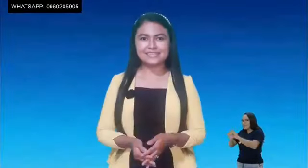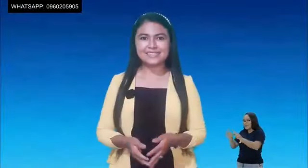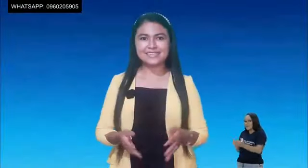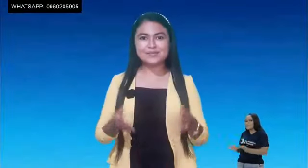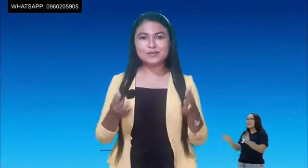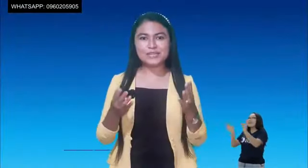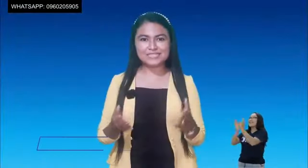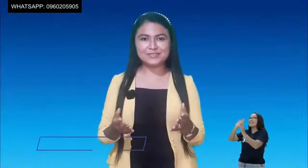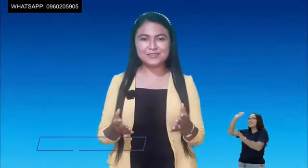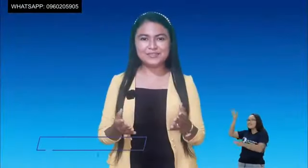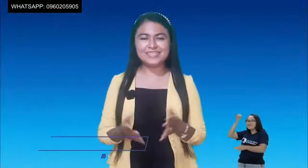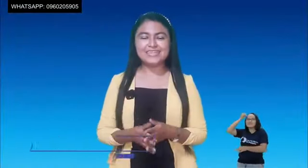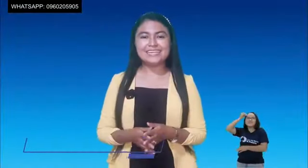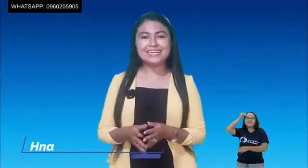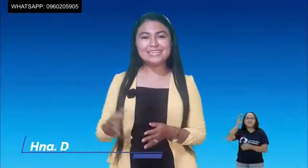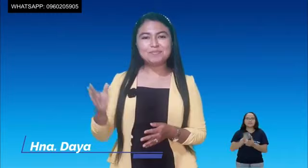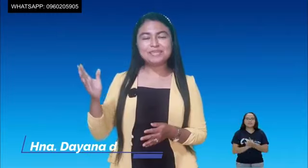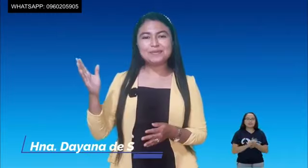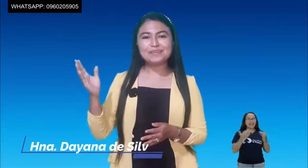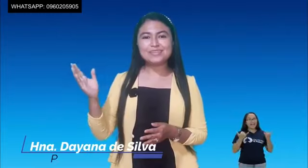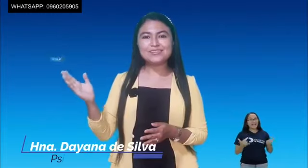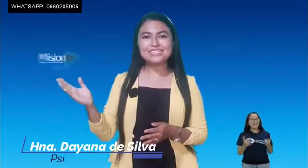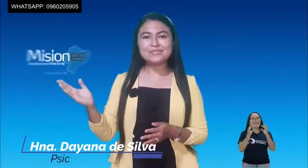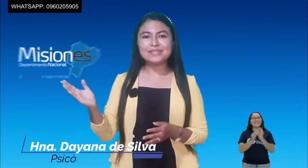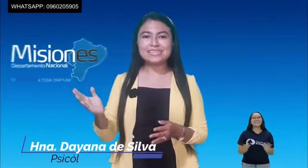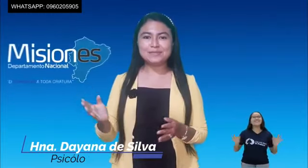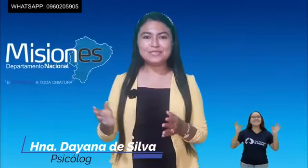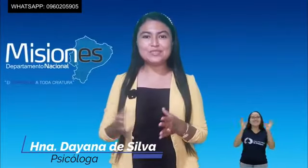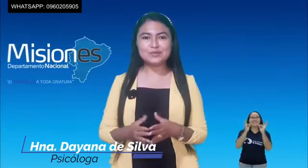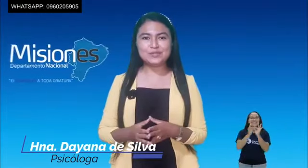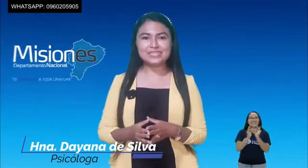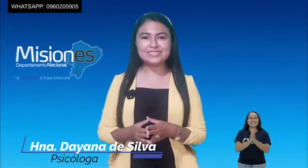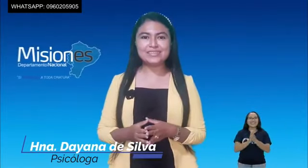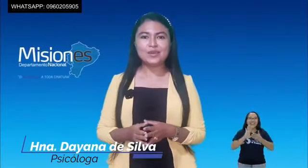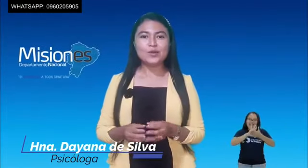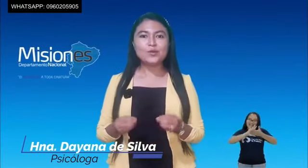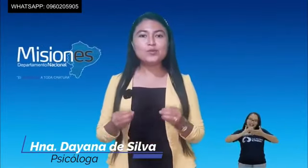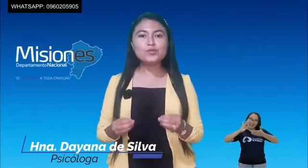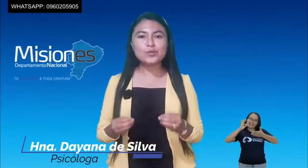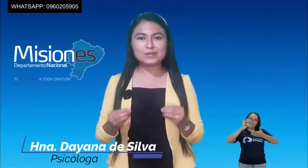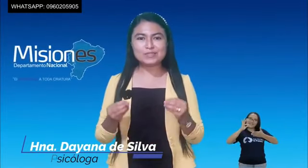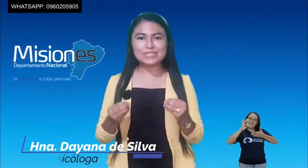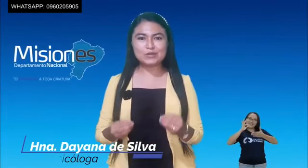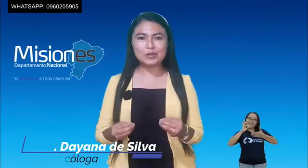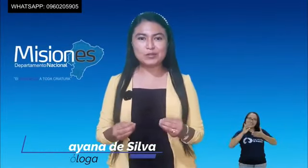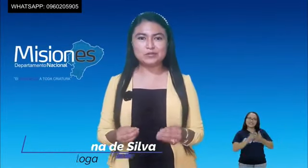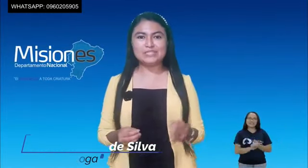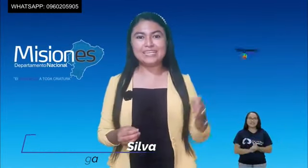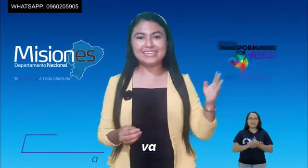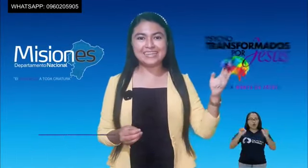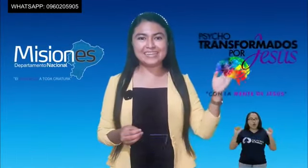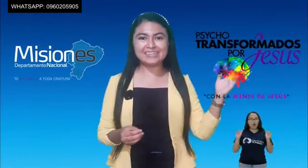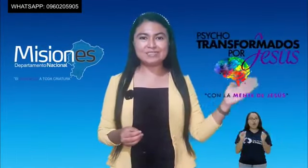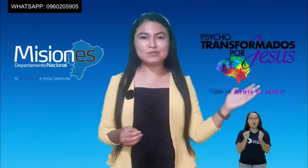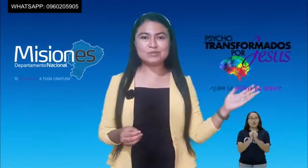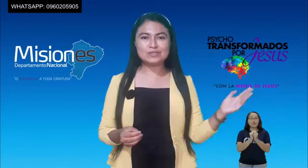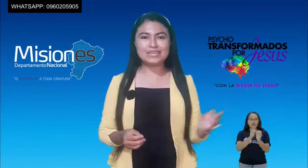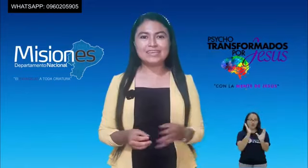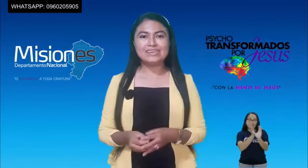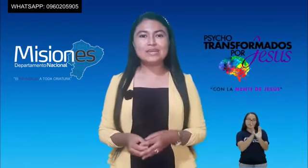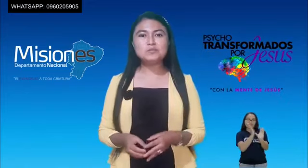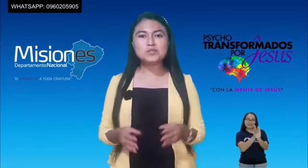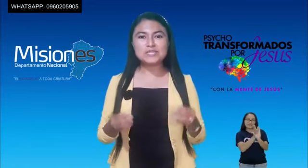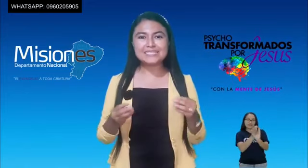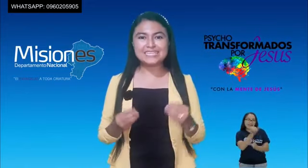¿Es por eso que el Departamento Nacional de Misiones junto a los psicólogos de la IAM